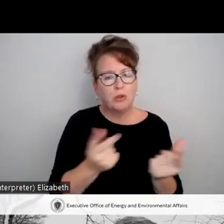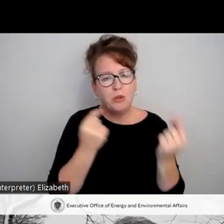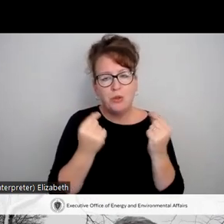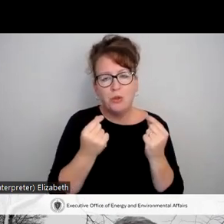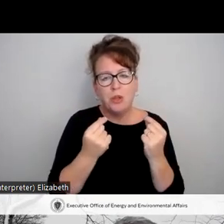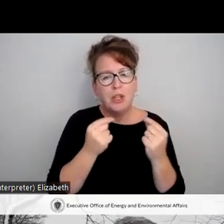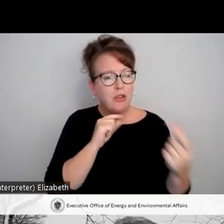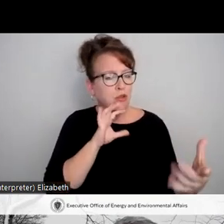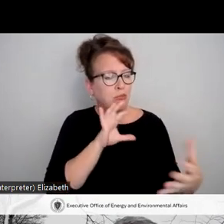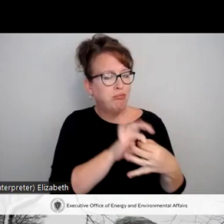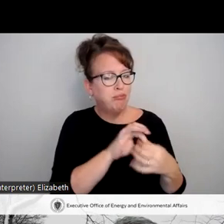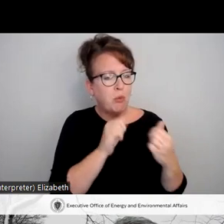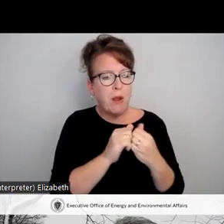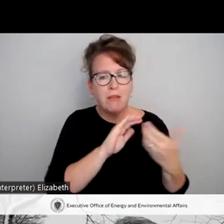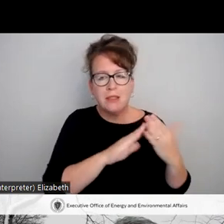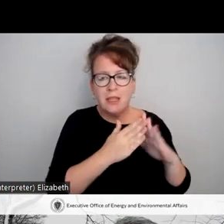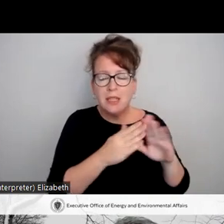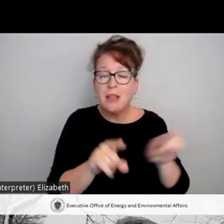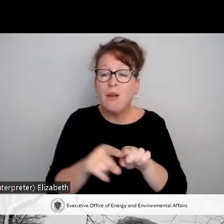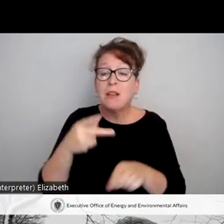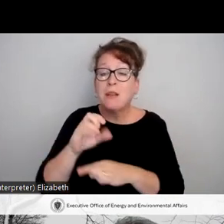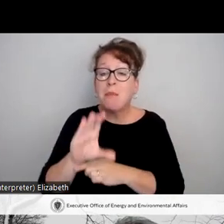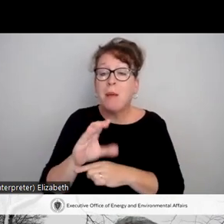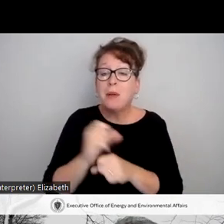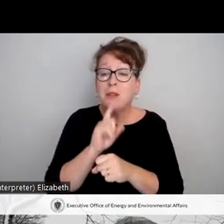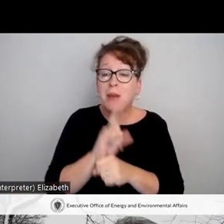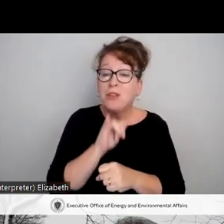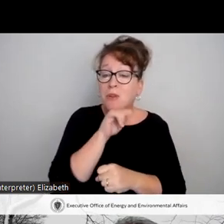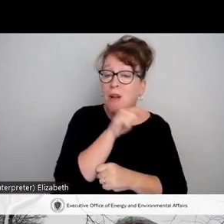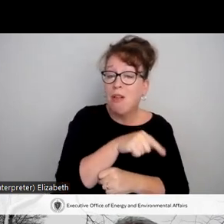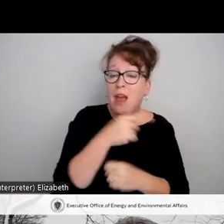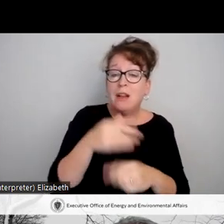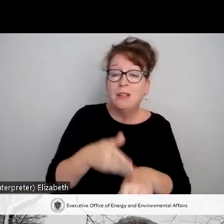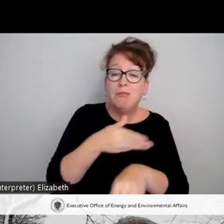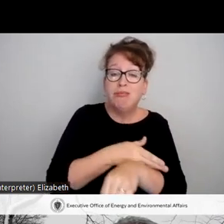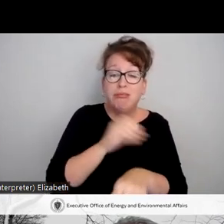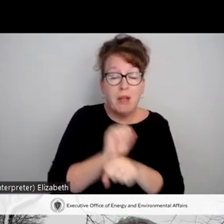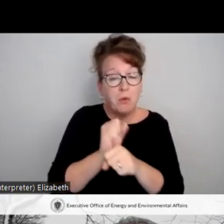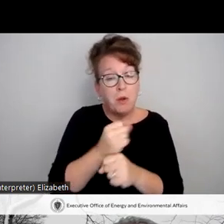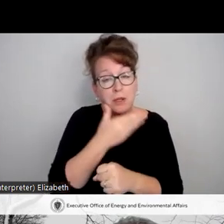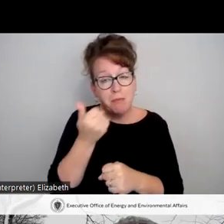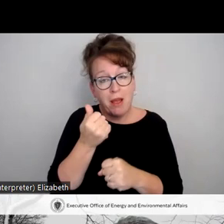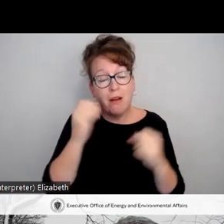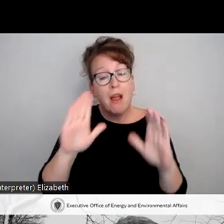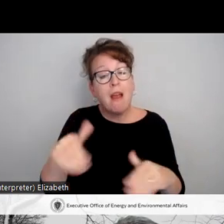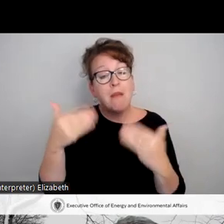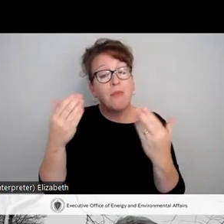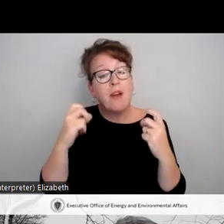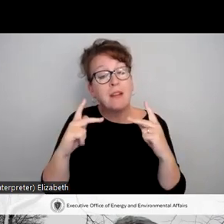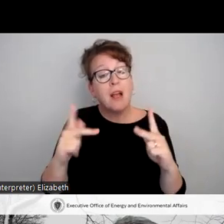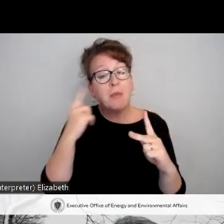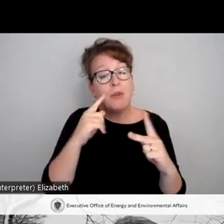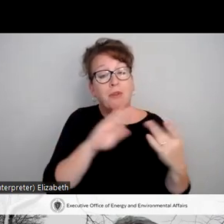eh tenemos mucho trabajo de escuchar a las municipalidades y al público